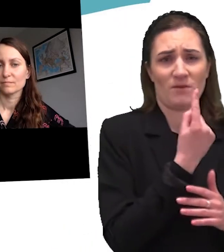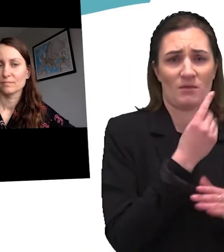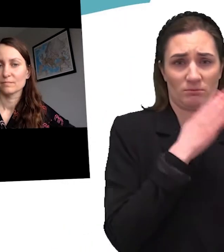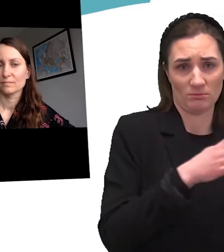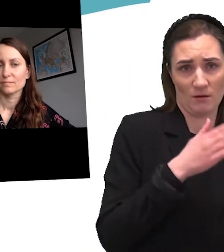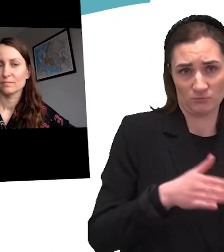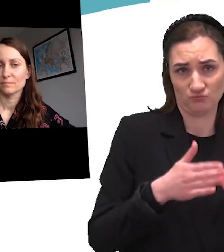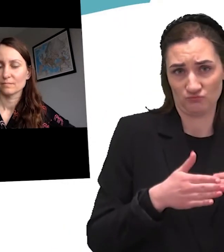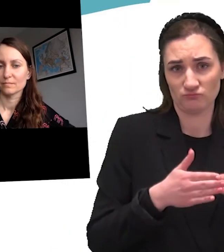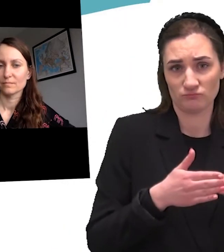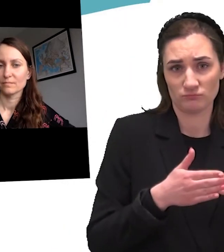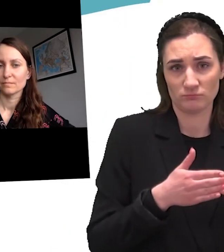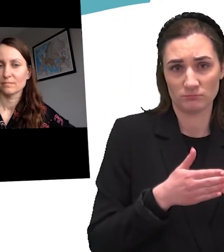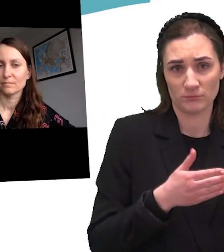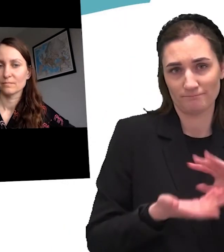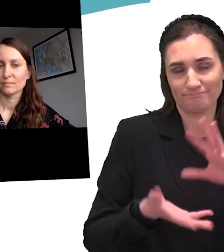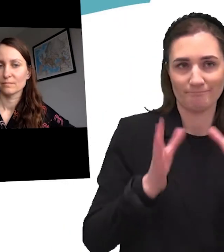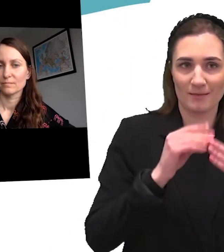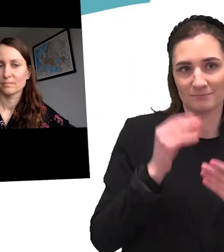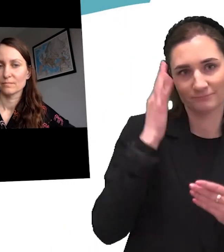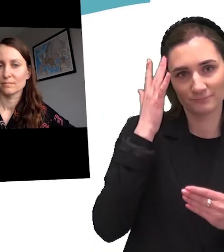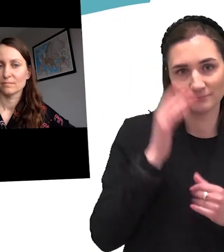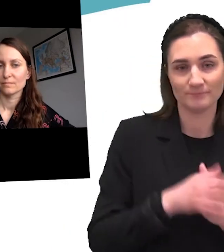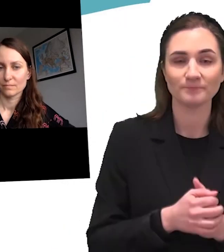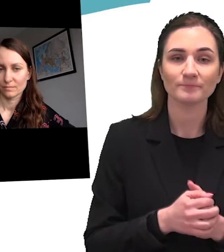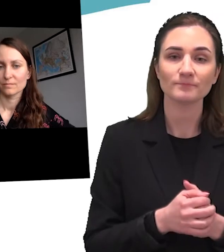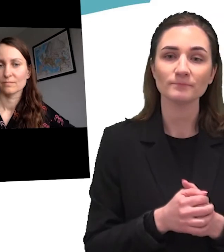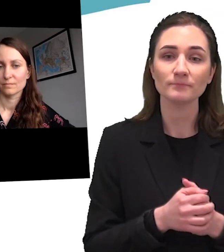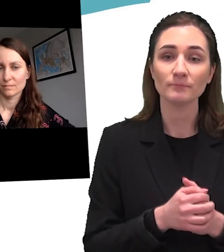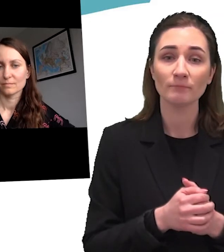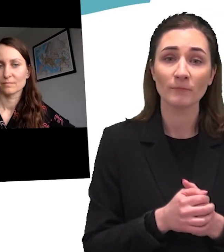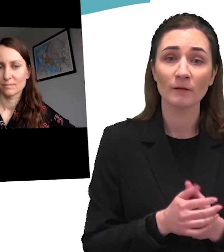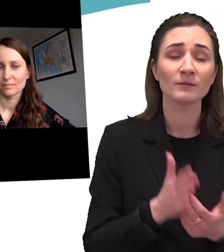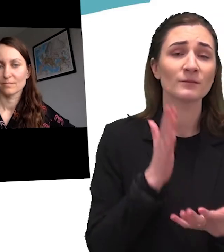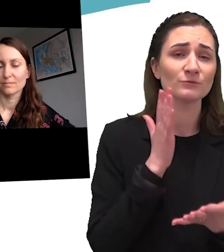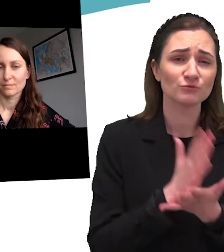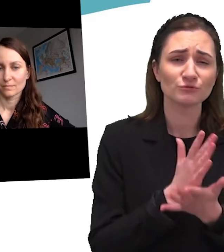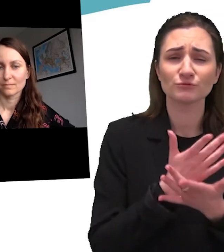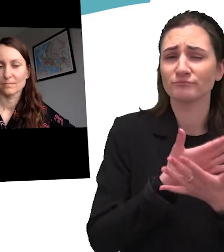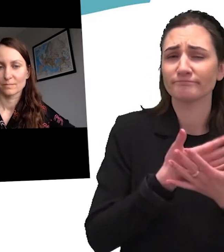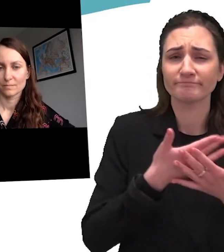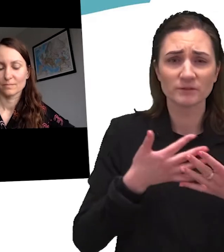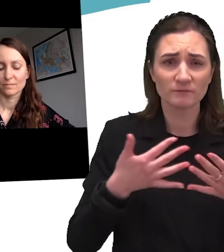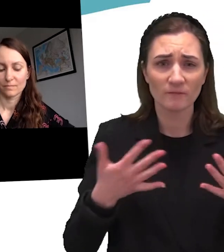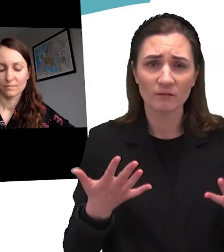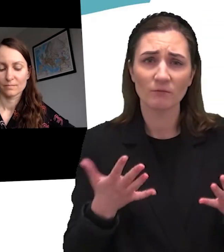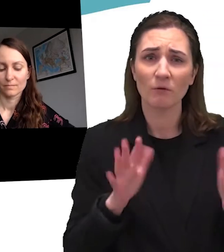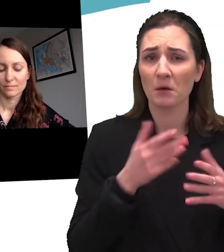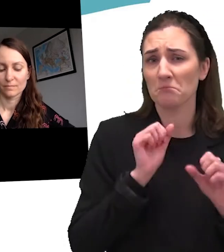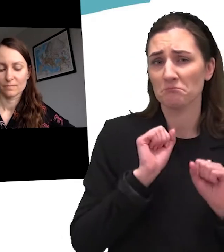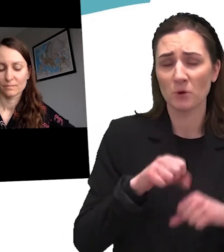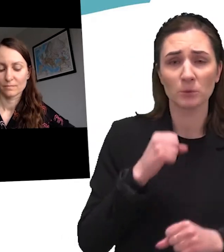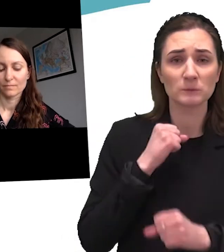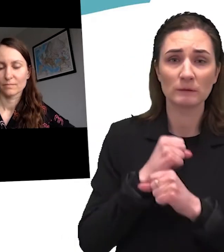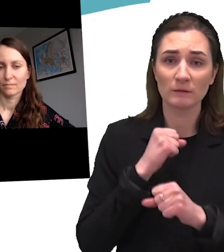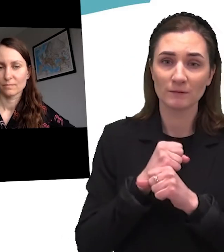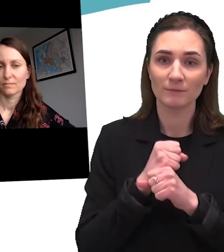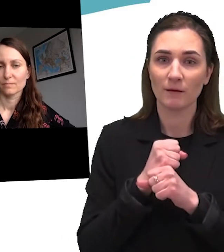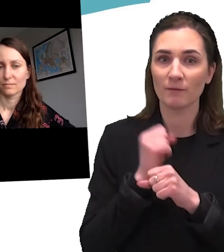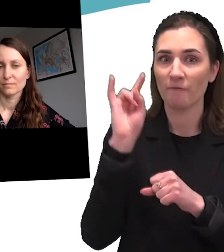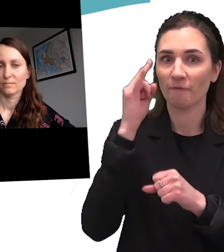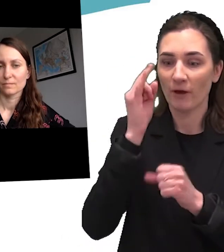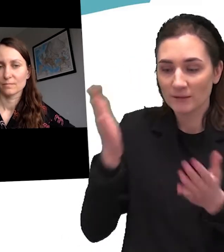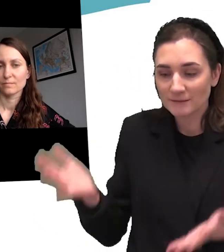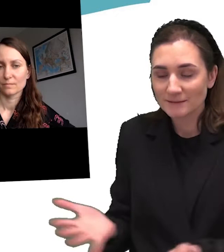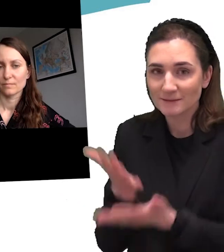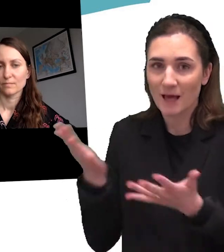suvalgo daugiau negu vienos rūšies pridėtumėt, bendrai paėmus. Tai yra tokių visokių gudrybių, ką